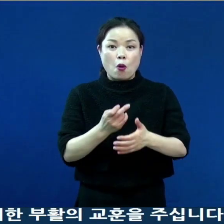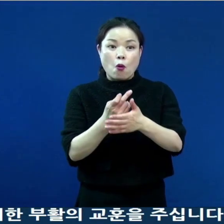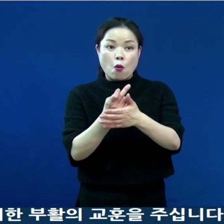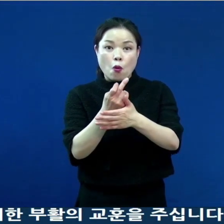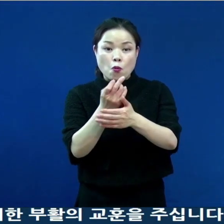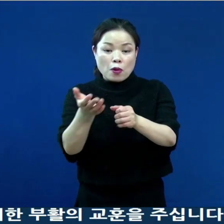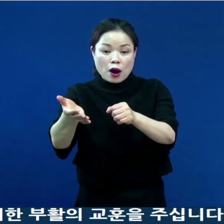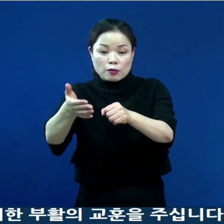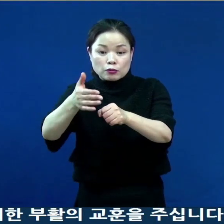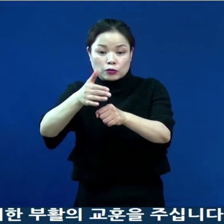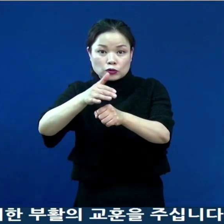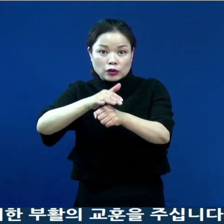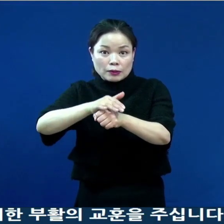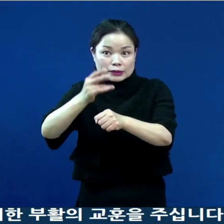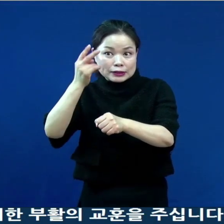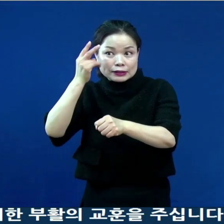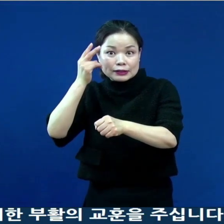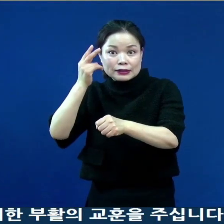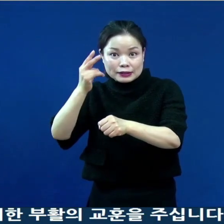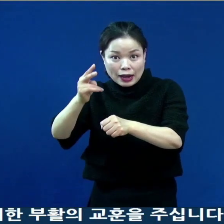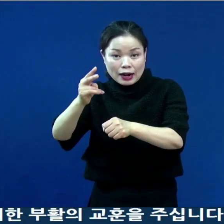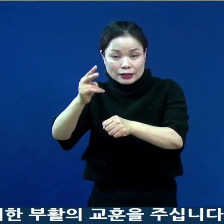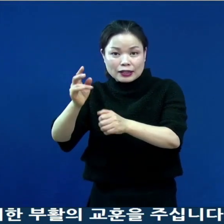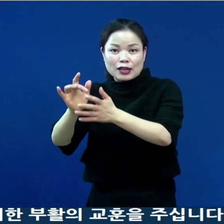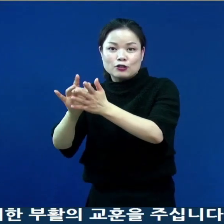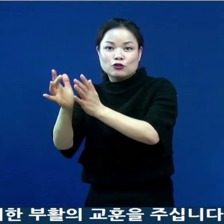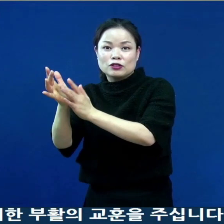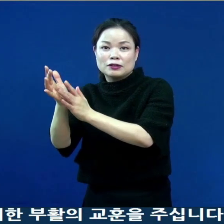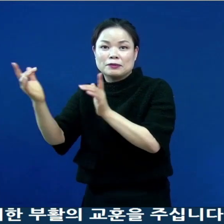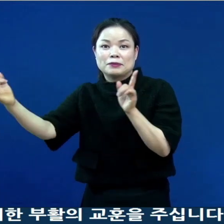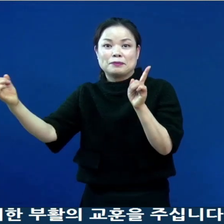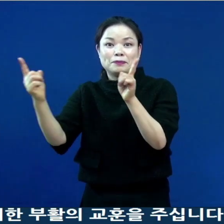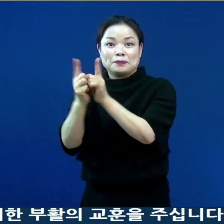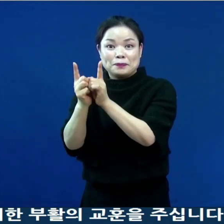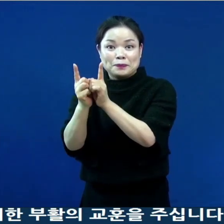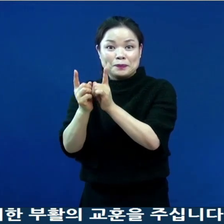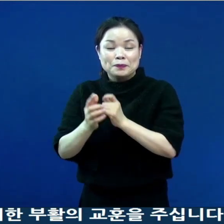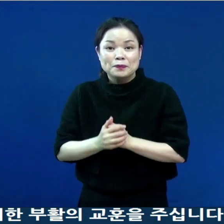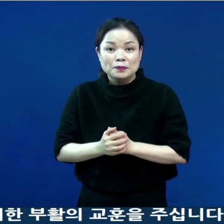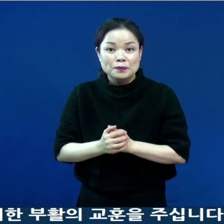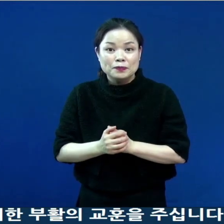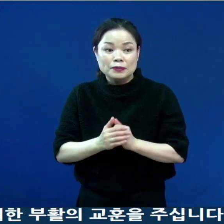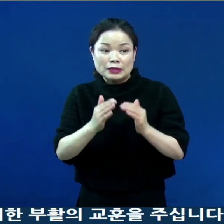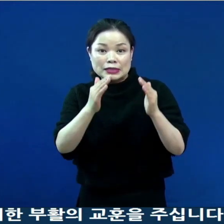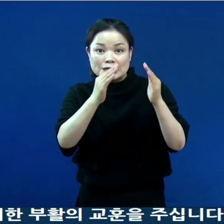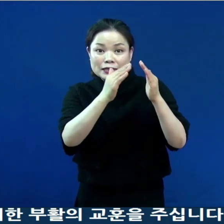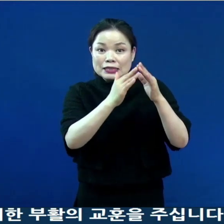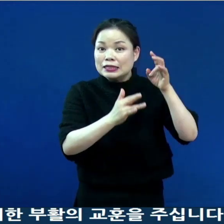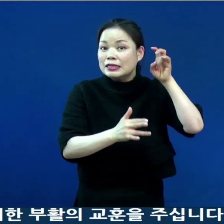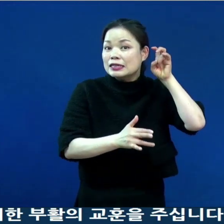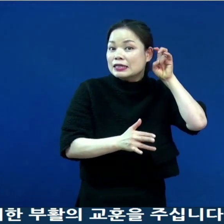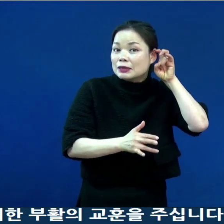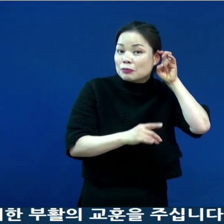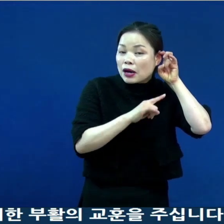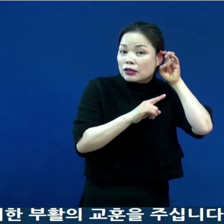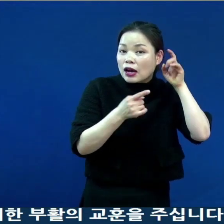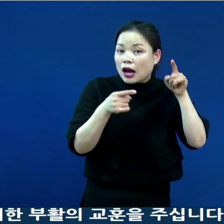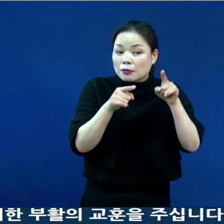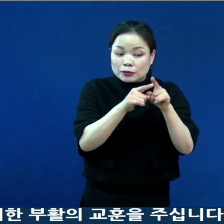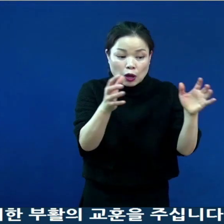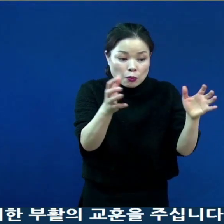오빠 무덤으로 향하여 간 겁니다. 거기서 예수님과 함께 만난 거예요. 그런데 집에 마리아와